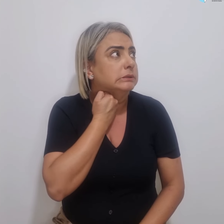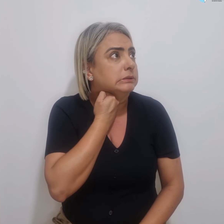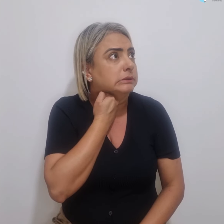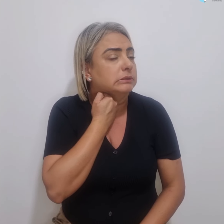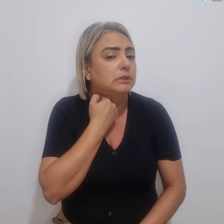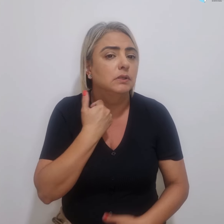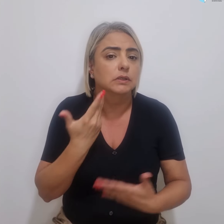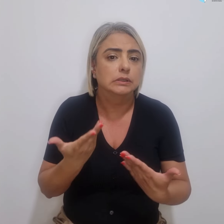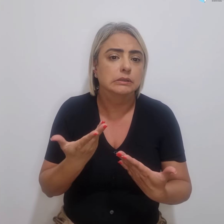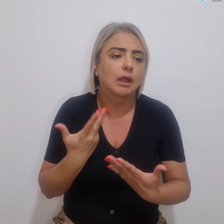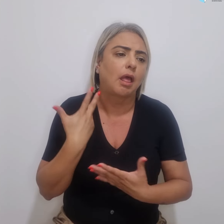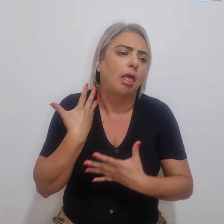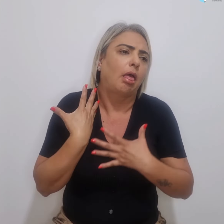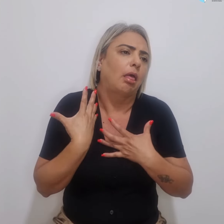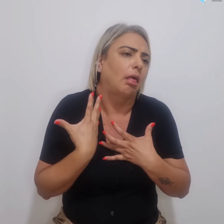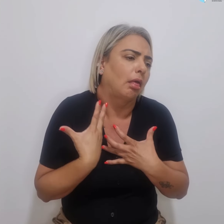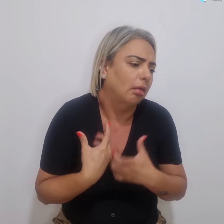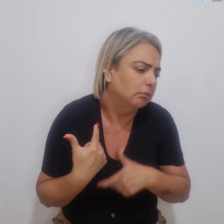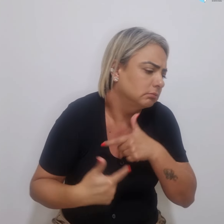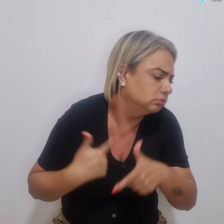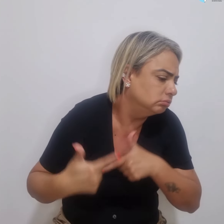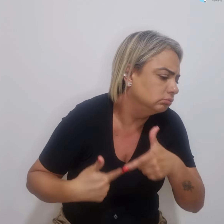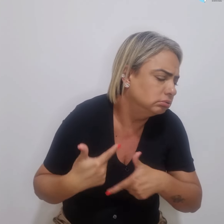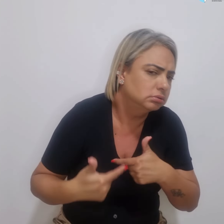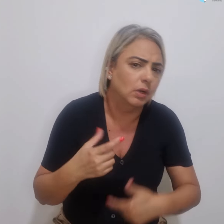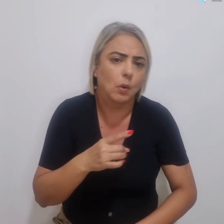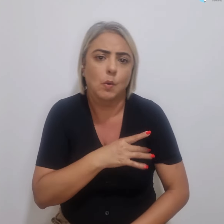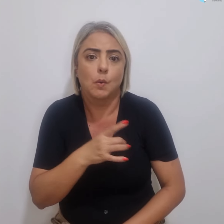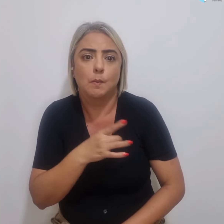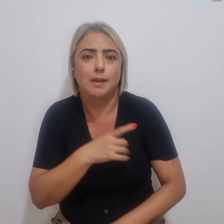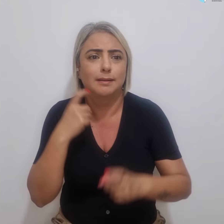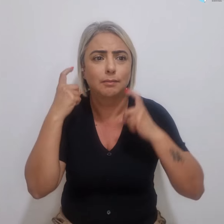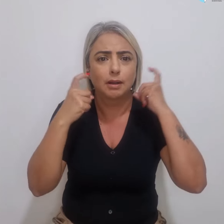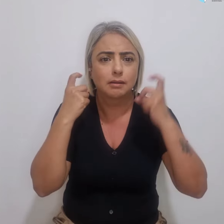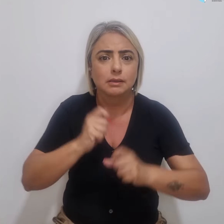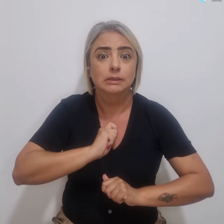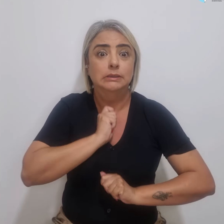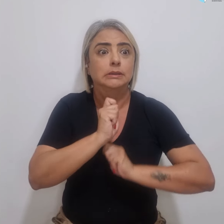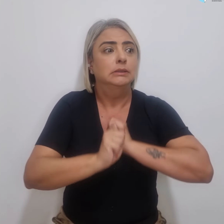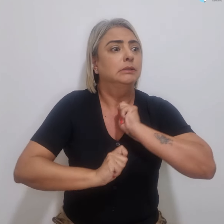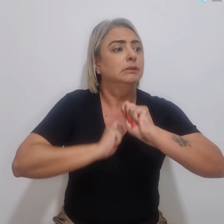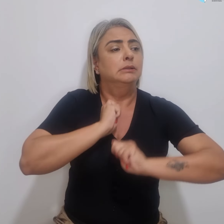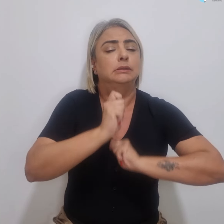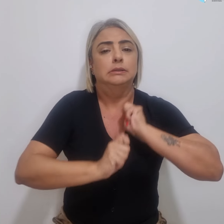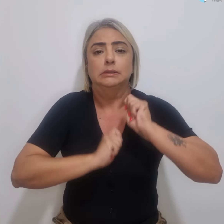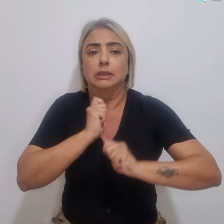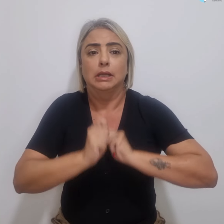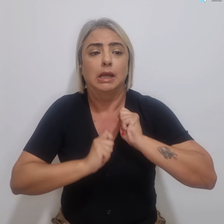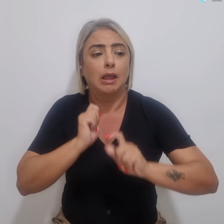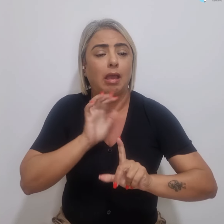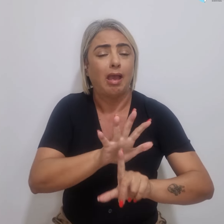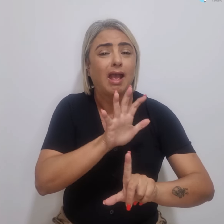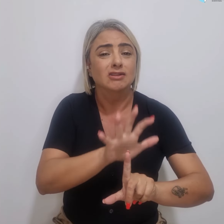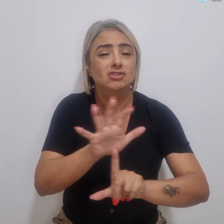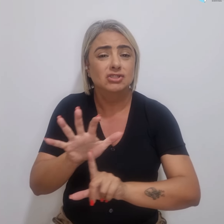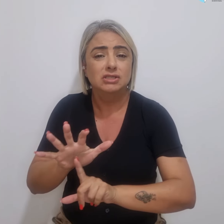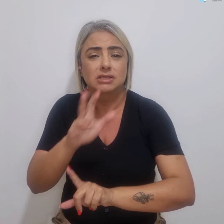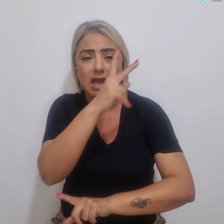sobrecarga de trabalho, o medo e a ansiedade que assolam aqueles que estão expostos a